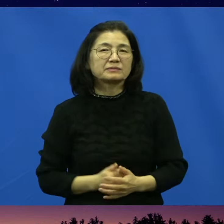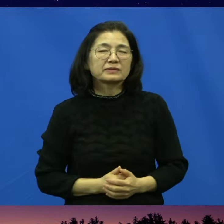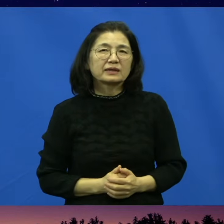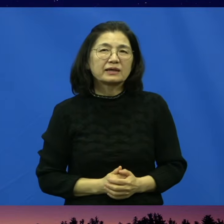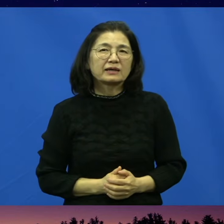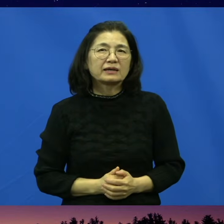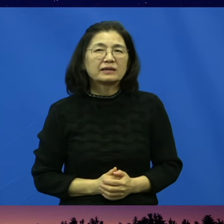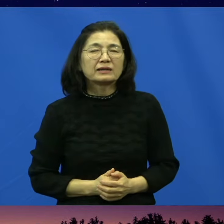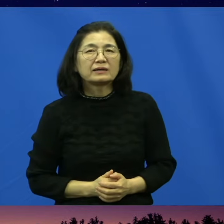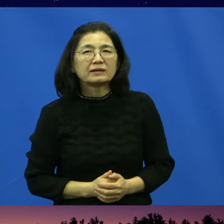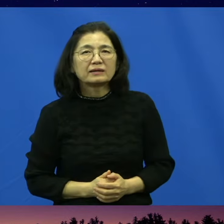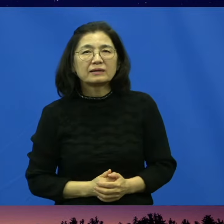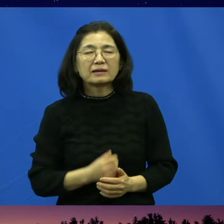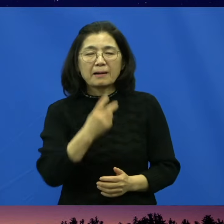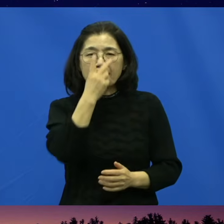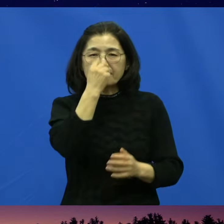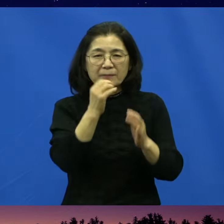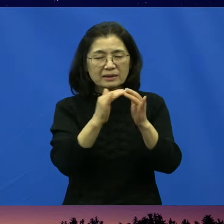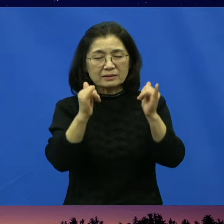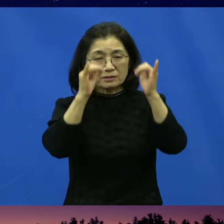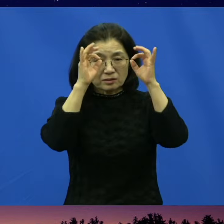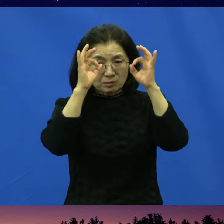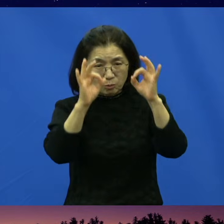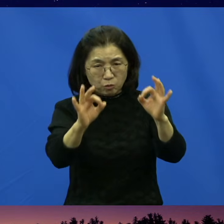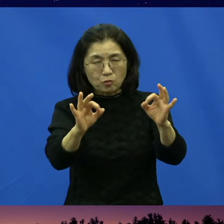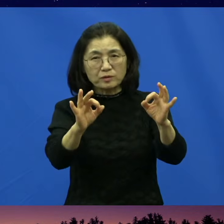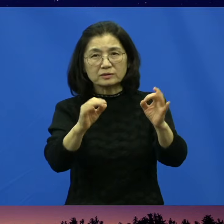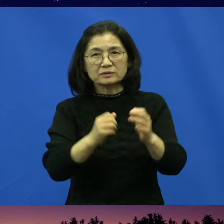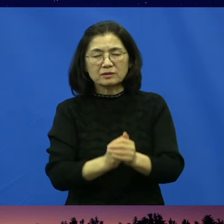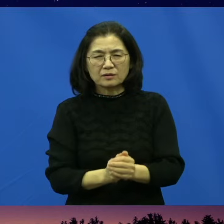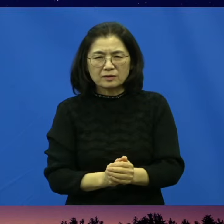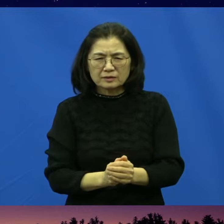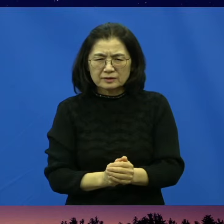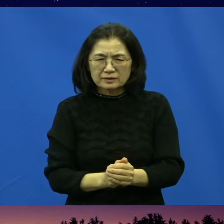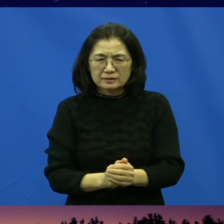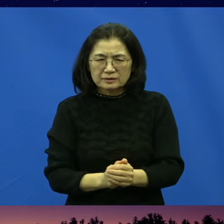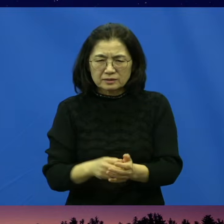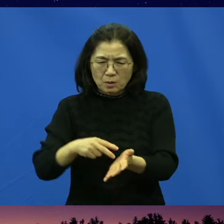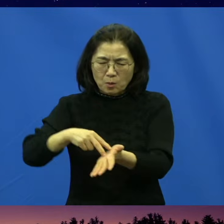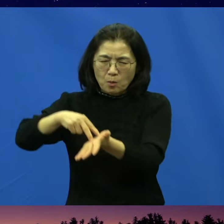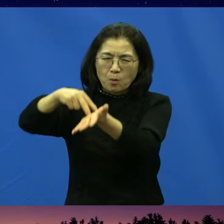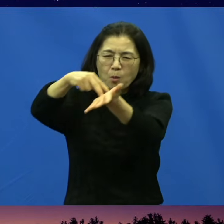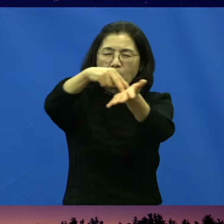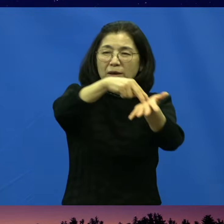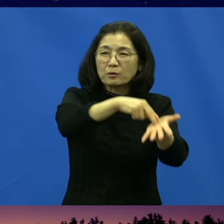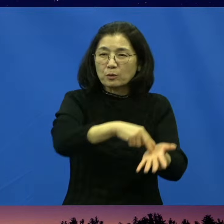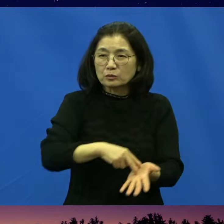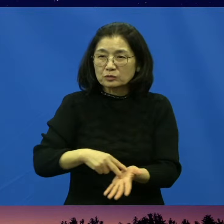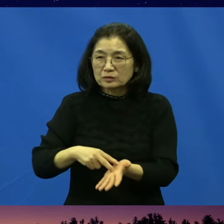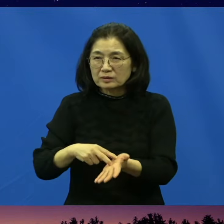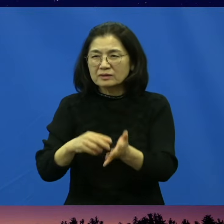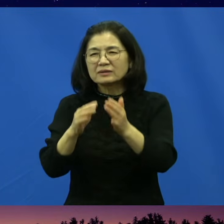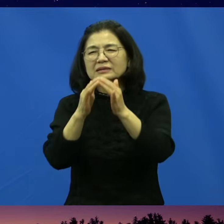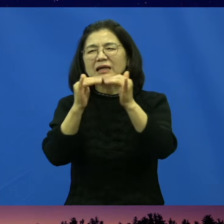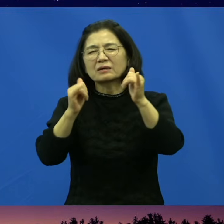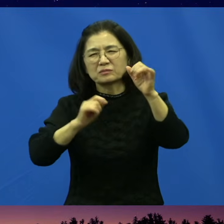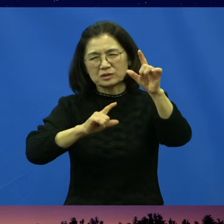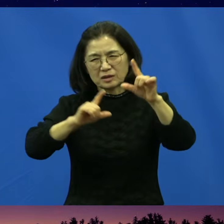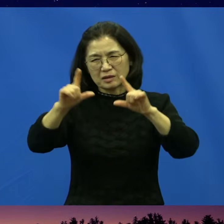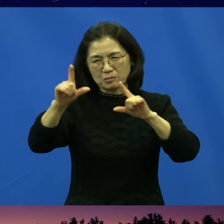우리는 이 바디메오를 보면서 철저하게 외로운 현대인들의 모습을 보게 됩니다. 사람들